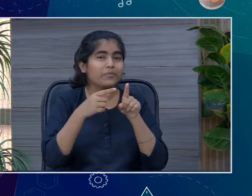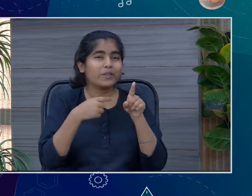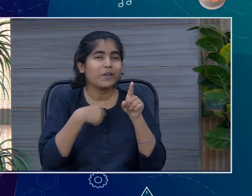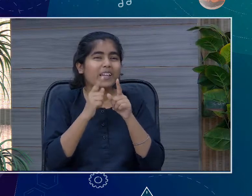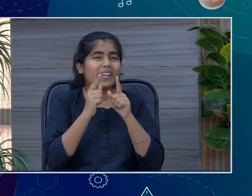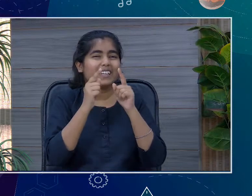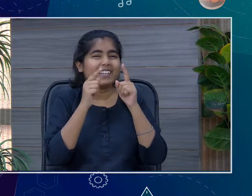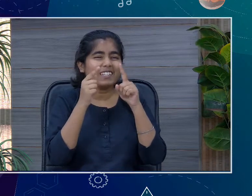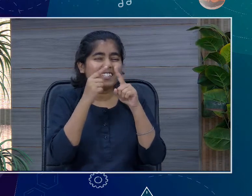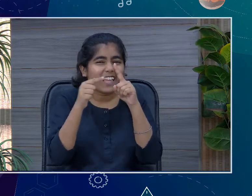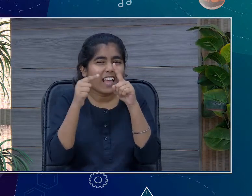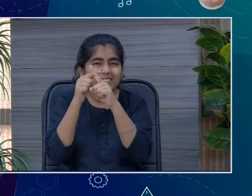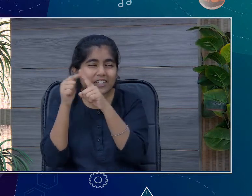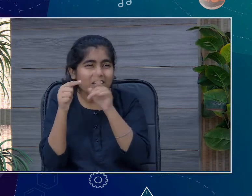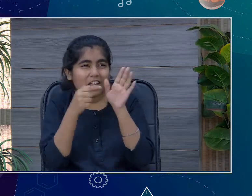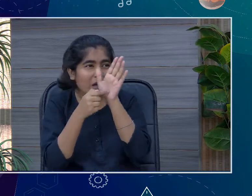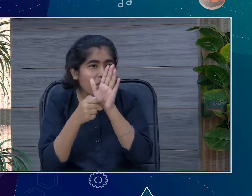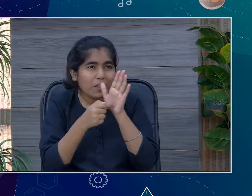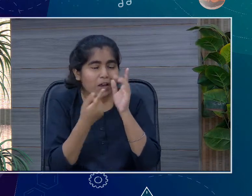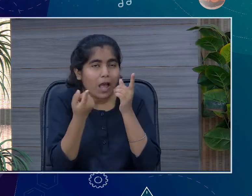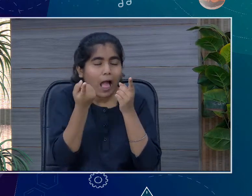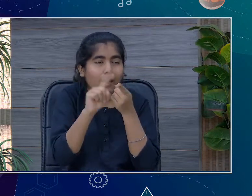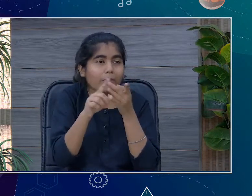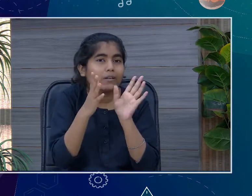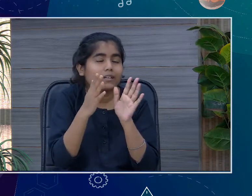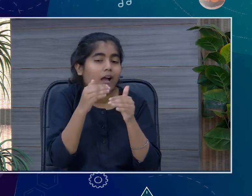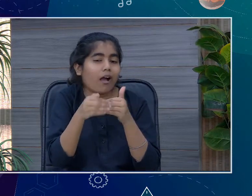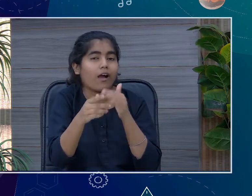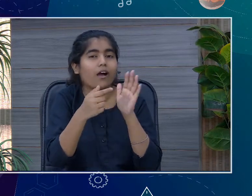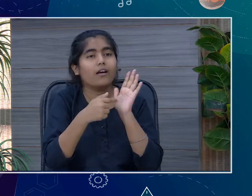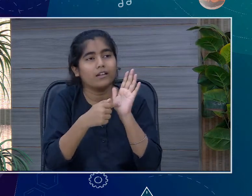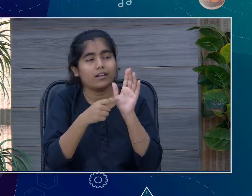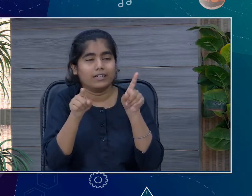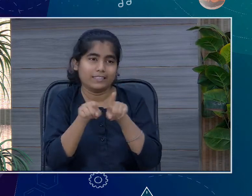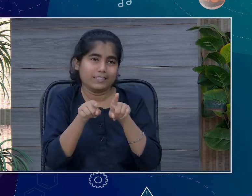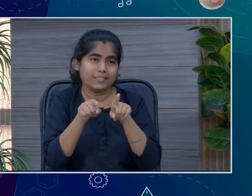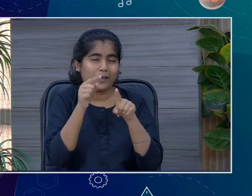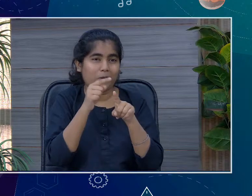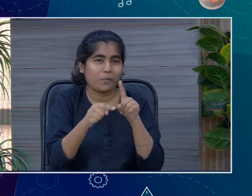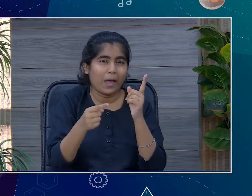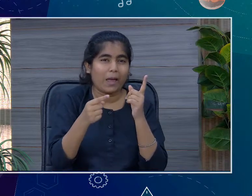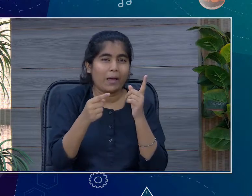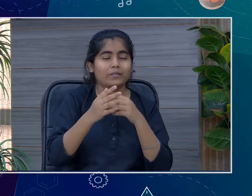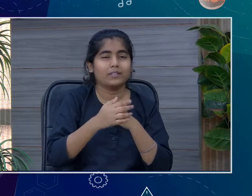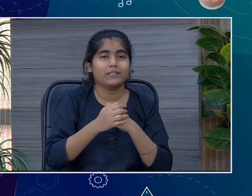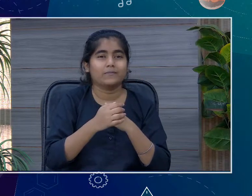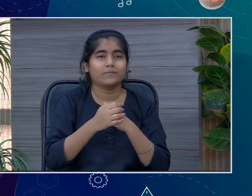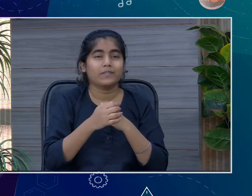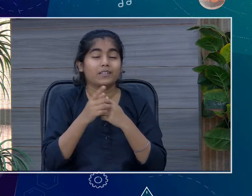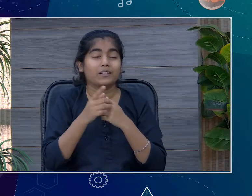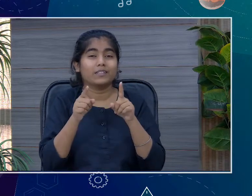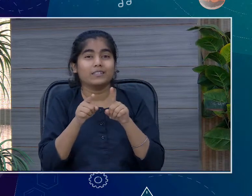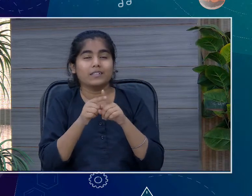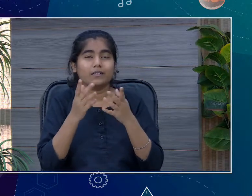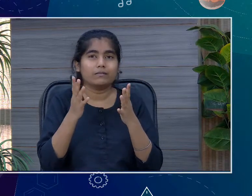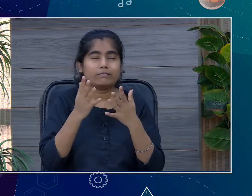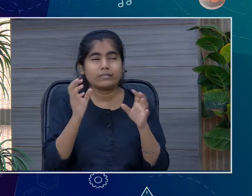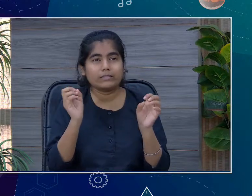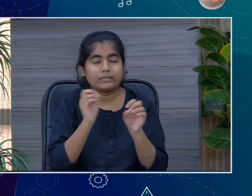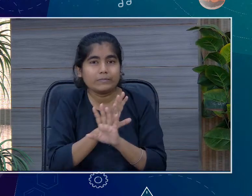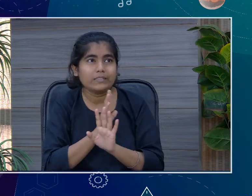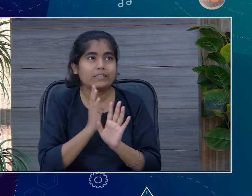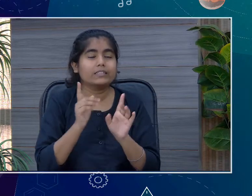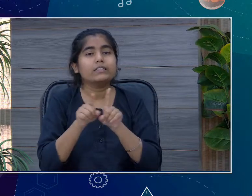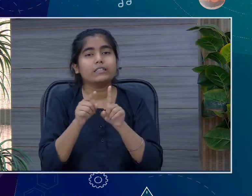कहीं पे छोड़ देते हैं ना कि क्या होने वाला है आगे, तो उस मोड पर मैं सबको छोड़ना चाहती हूँ। मिस्ट्री थोड़ी सी गायब हो गई, उत्सुकता बढ़ गई है, लेकिन यस